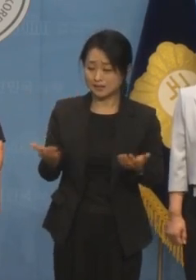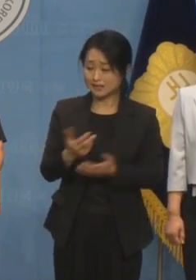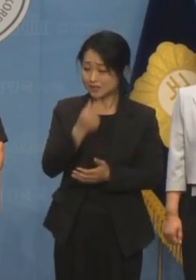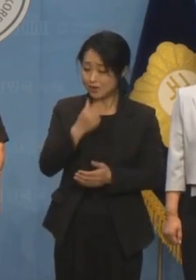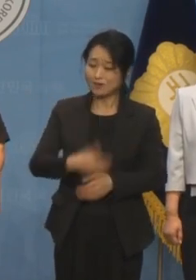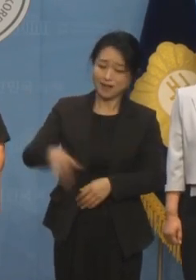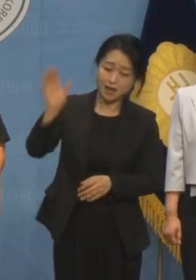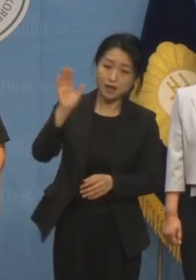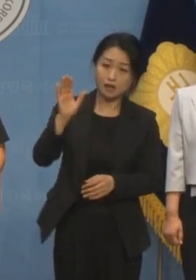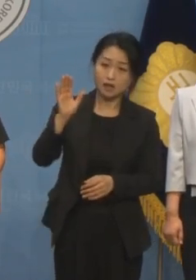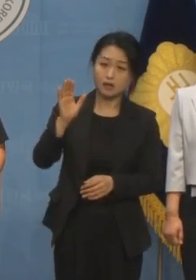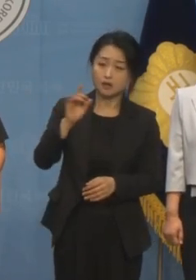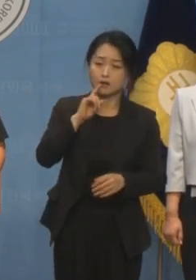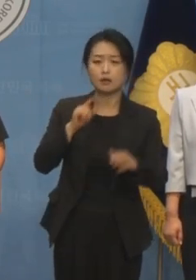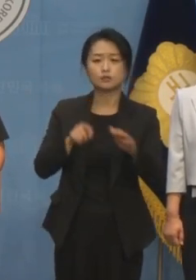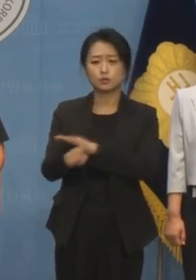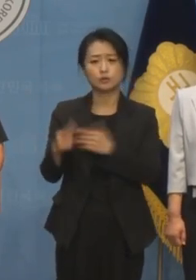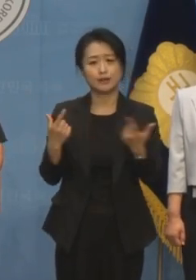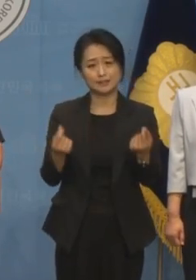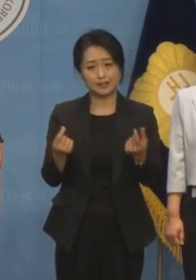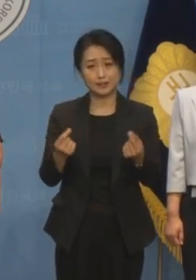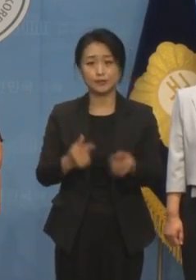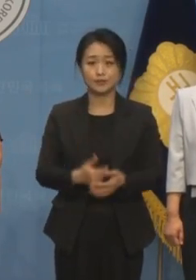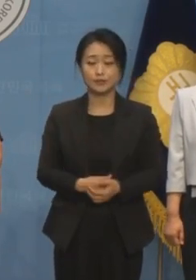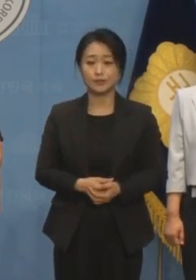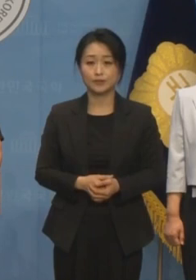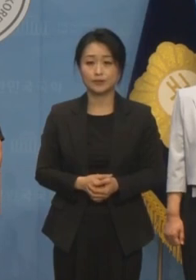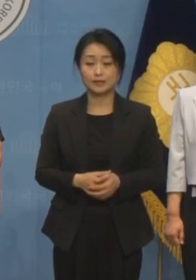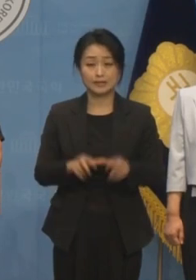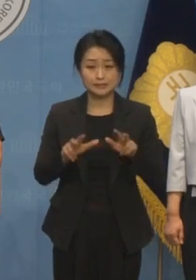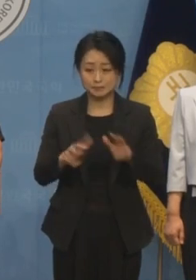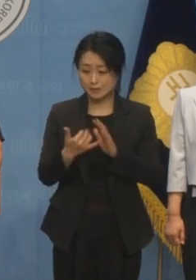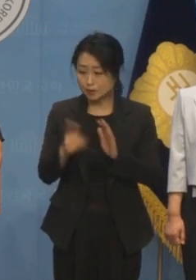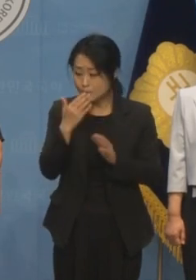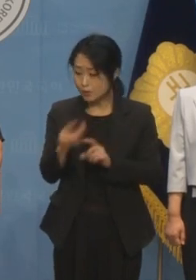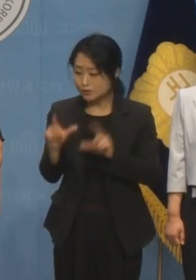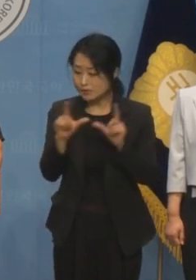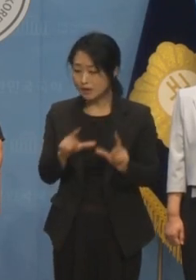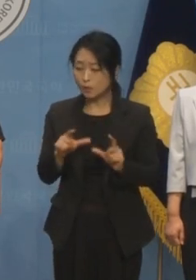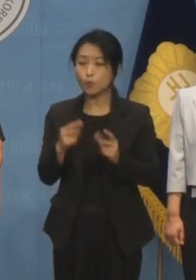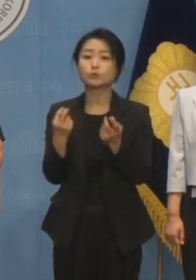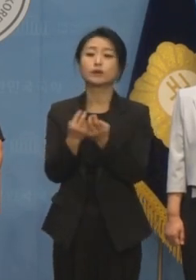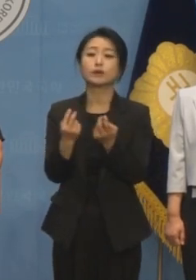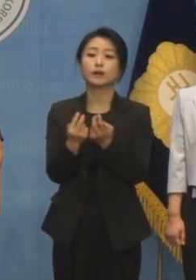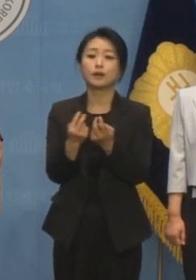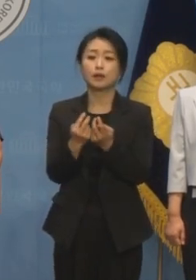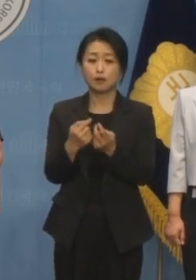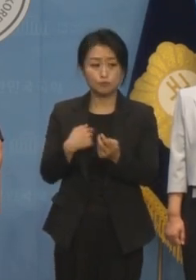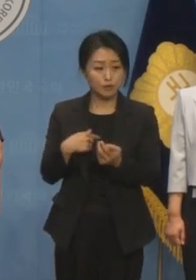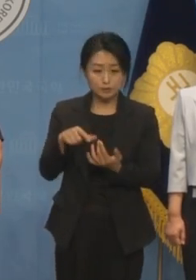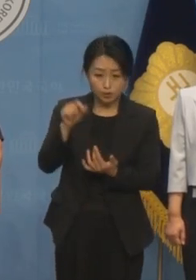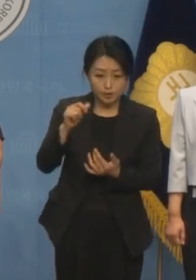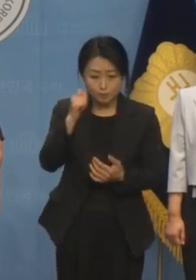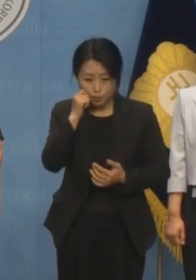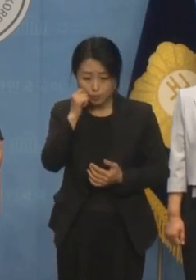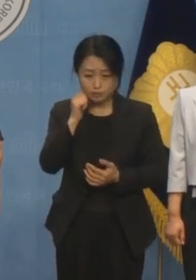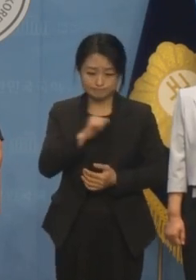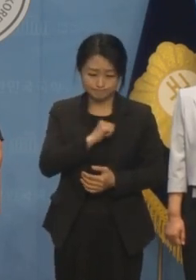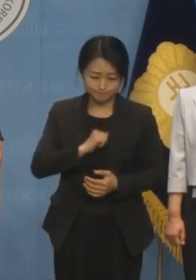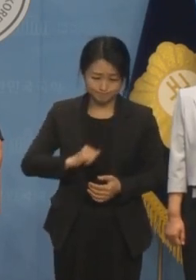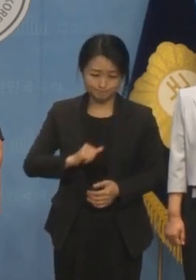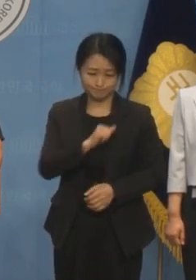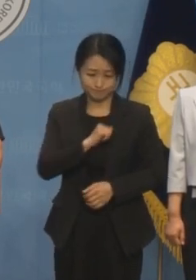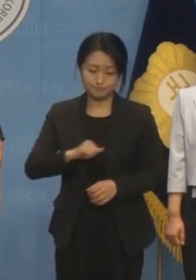나가라는 악의적 조치가 아니면 무엇이란 말입니까? 당장의 가족들의 생계로 인해 어떠한 선택도 할 수 없는 서러운